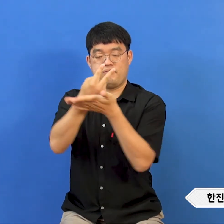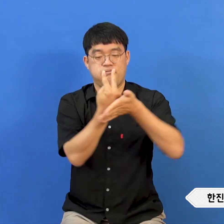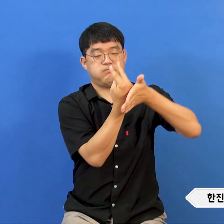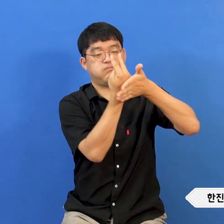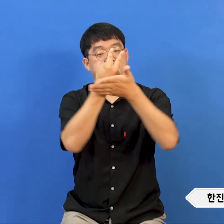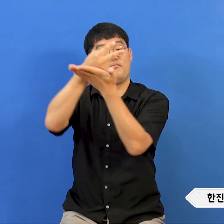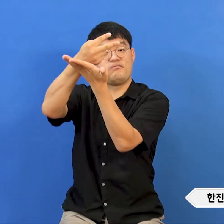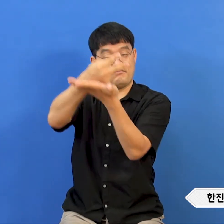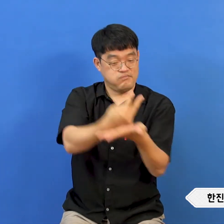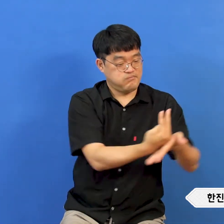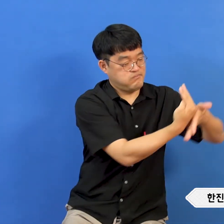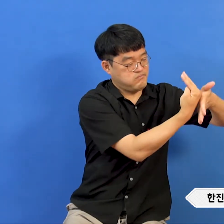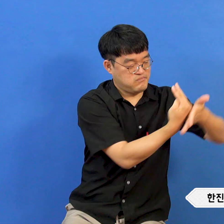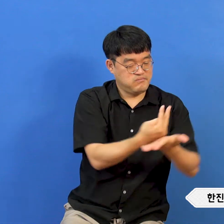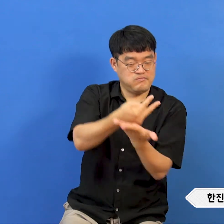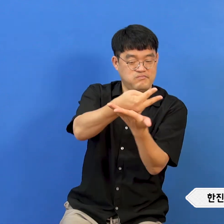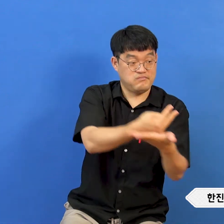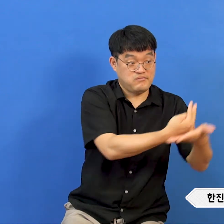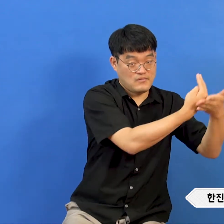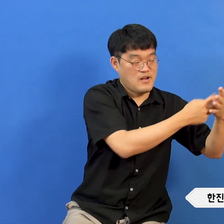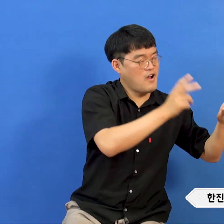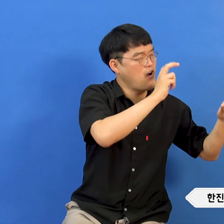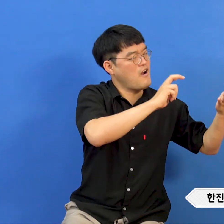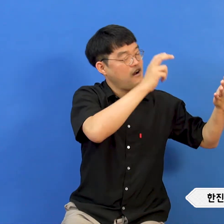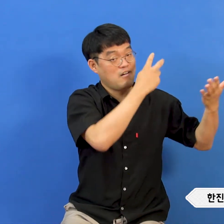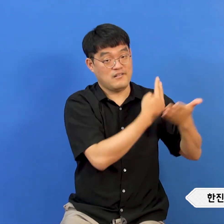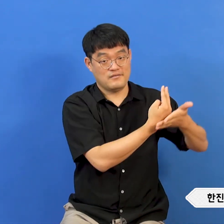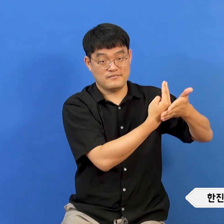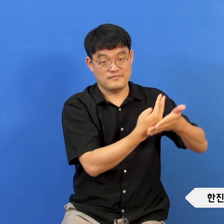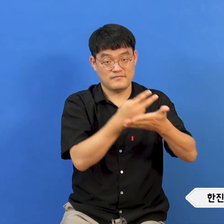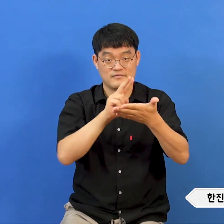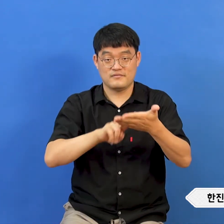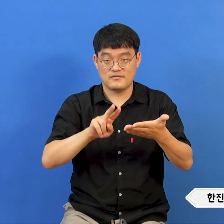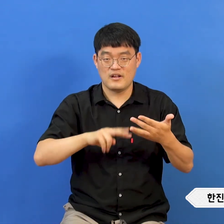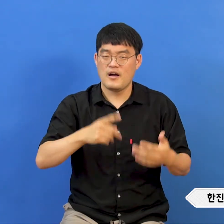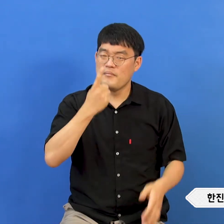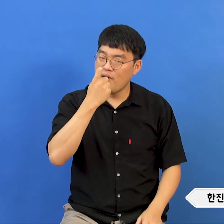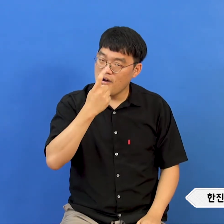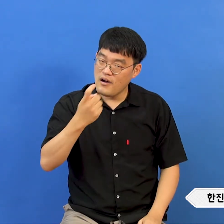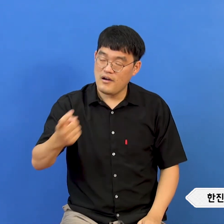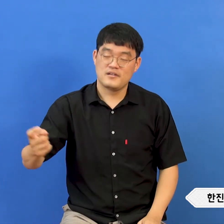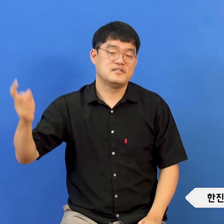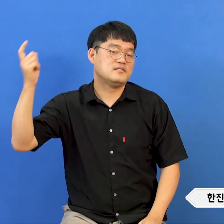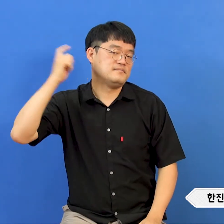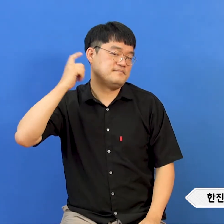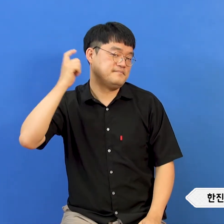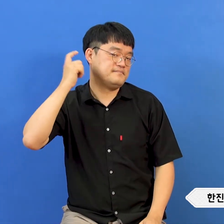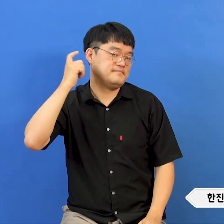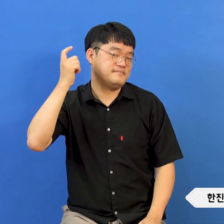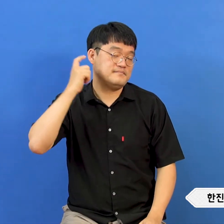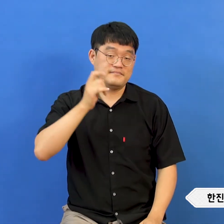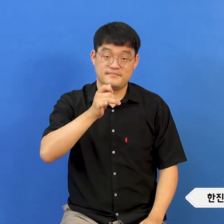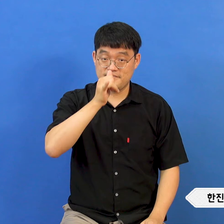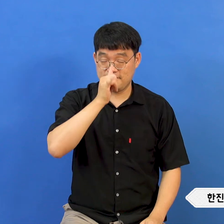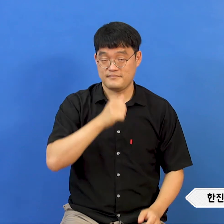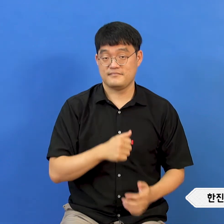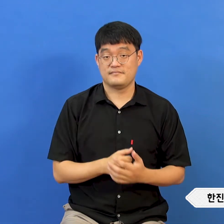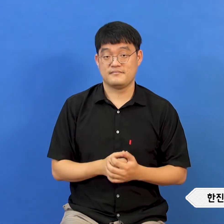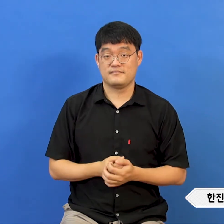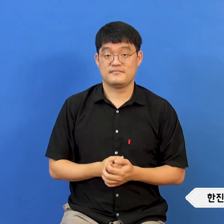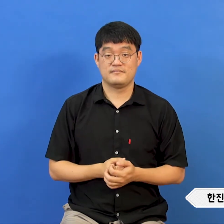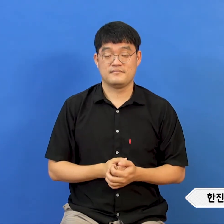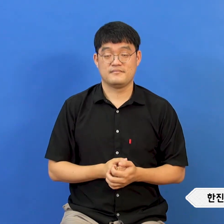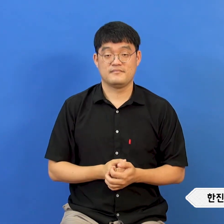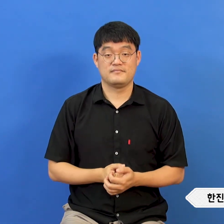앞에 황홀한 신세계가 펼쳐지죠. 멋진 배경음악이 그때 쫙 나옵니다.